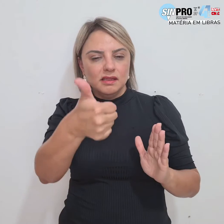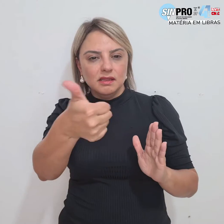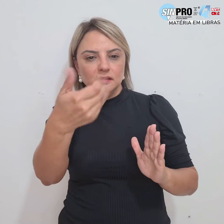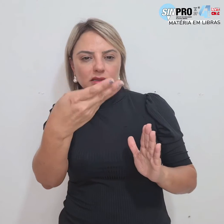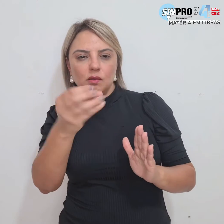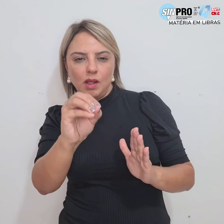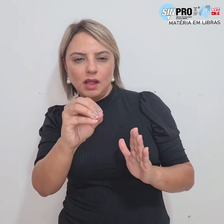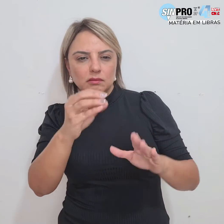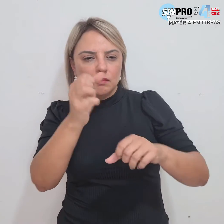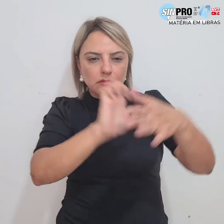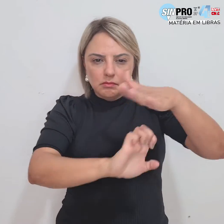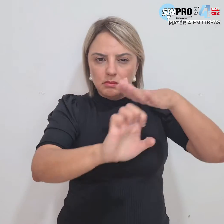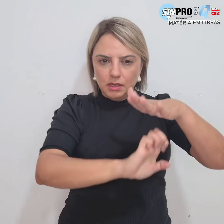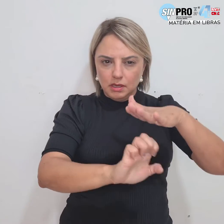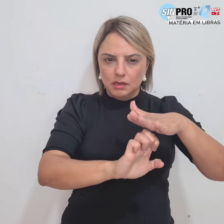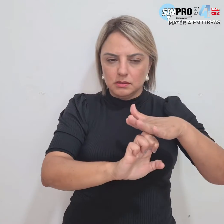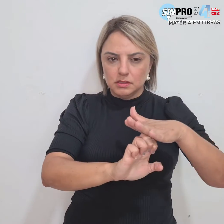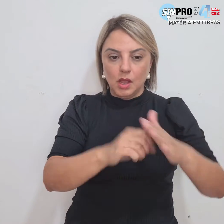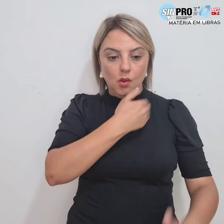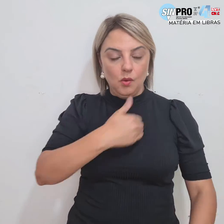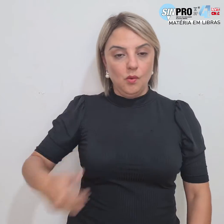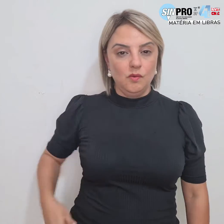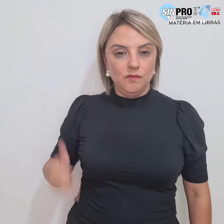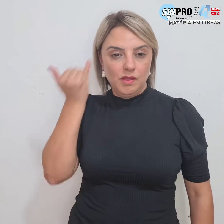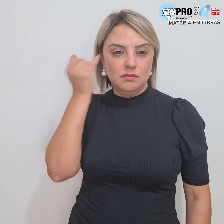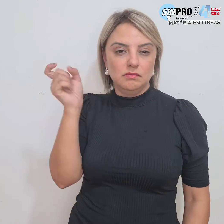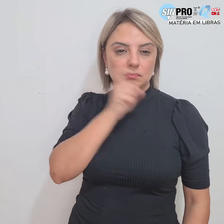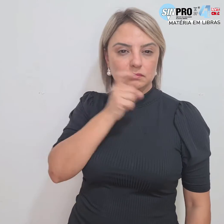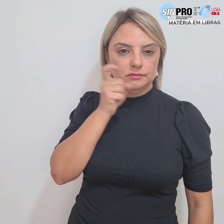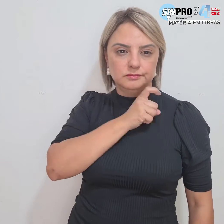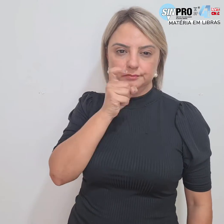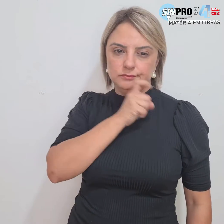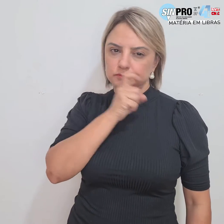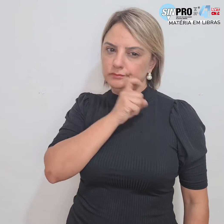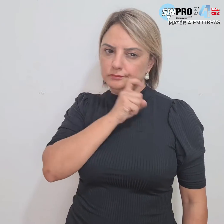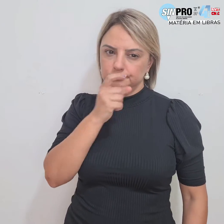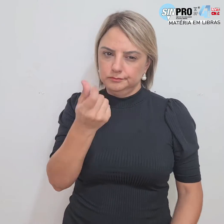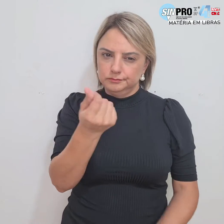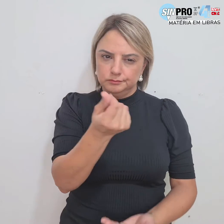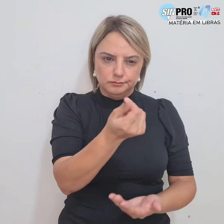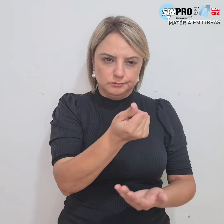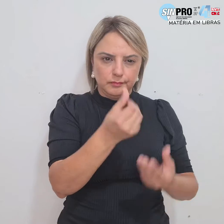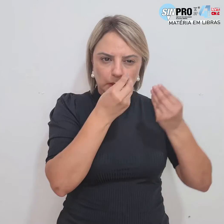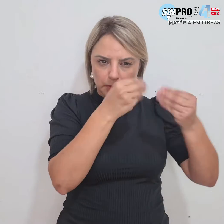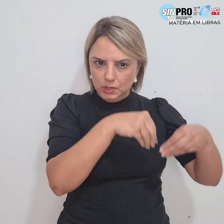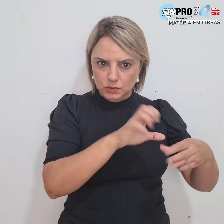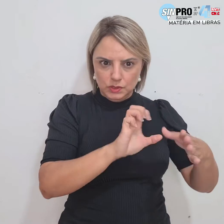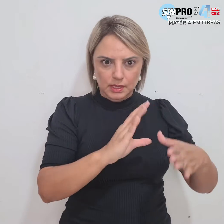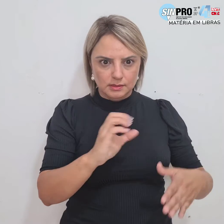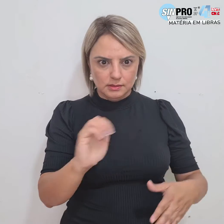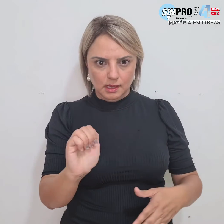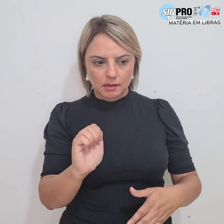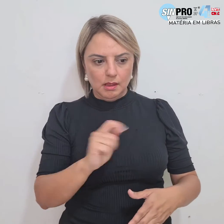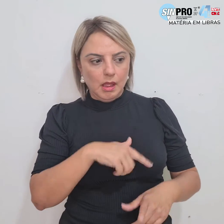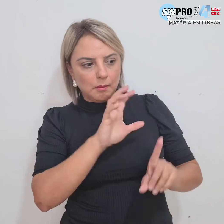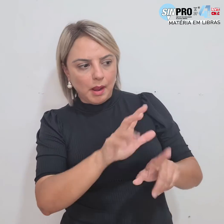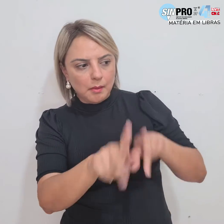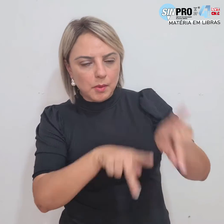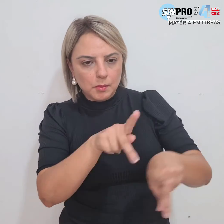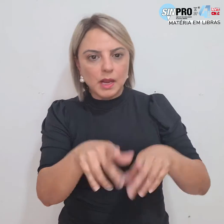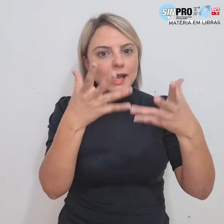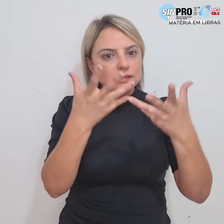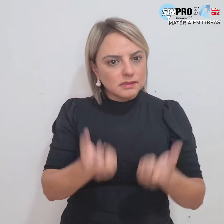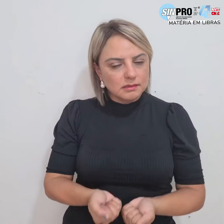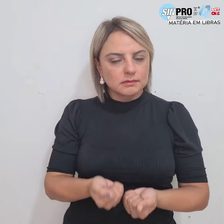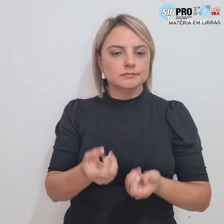empresas, afirma Dias. O governo Ibanez mente sobre a situação financeira da SEB. Para tentar